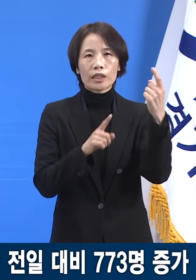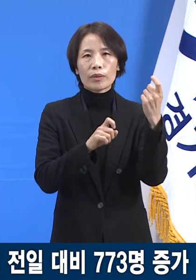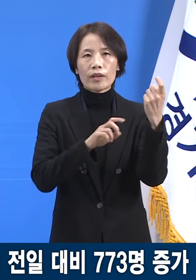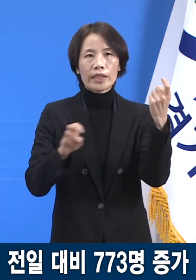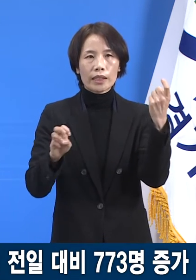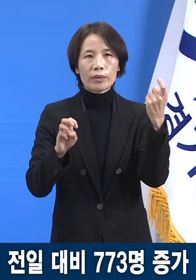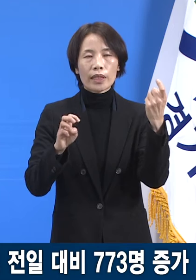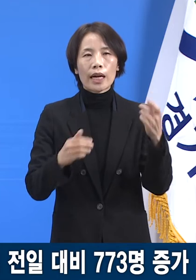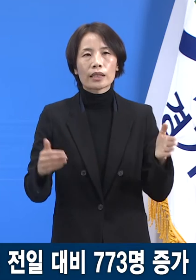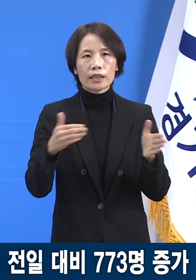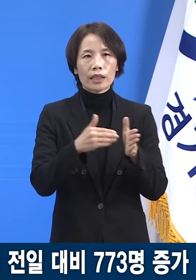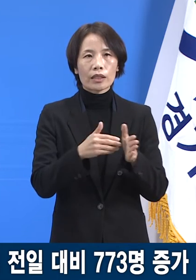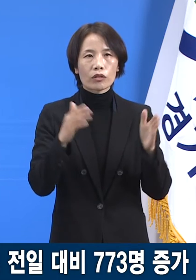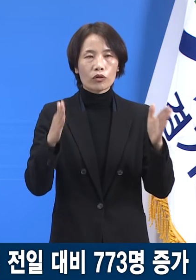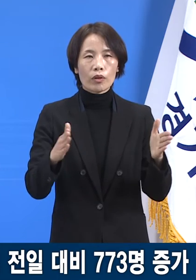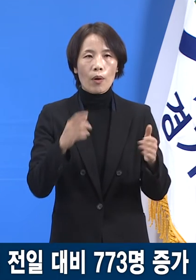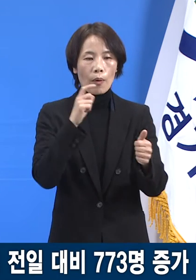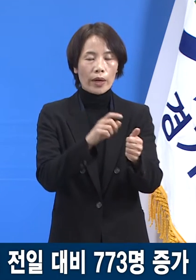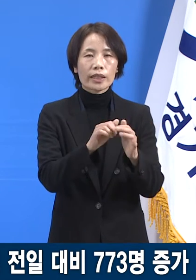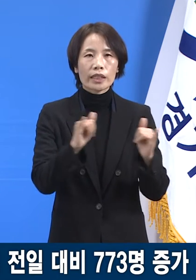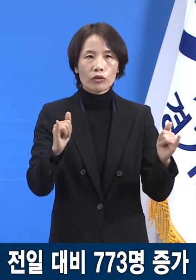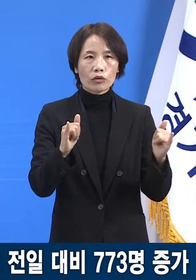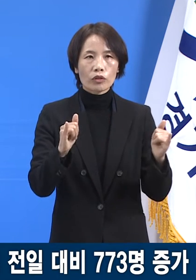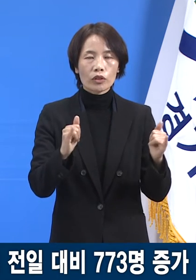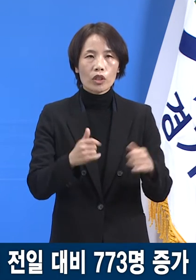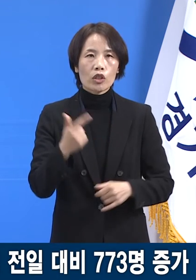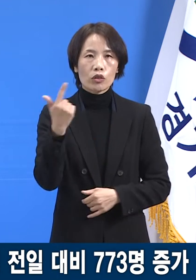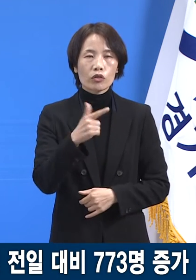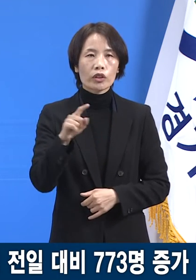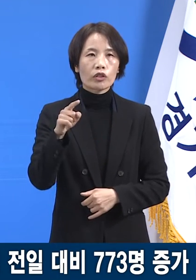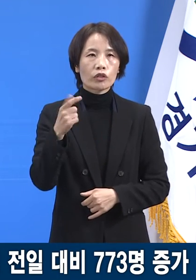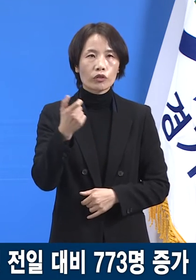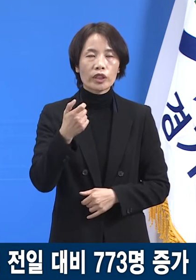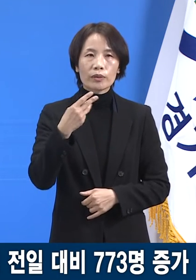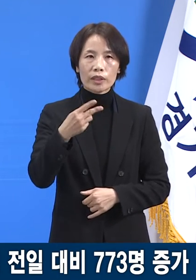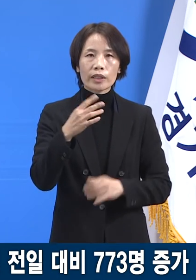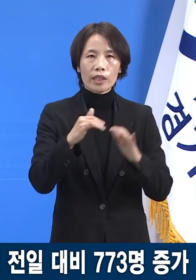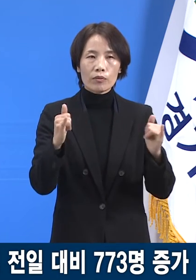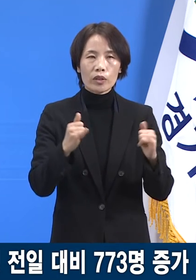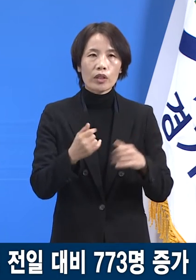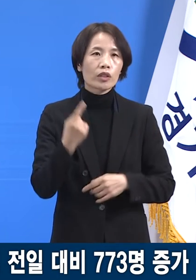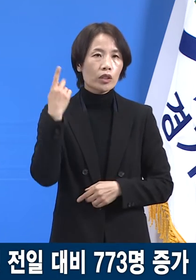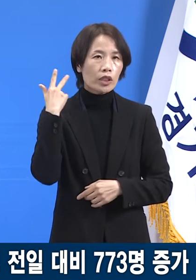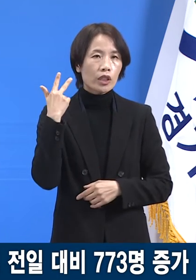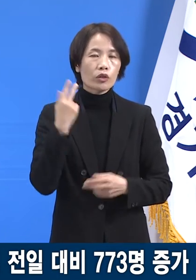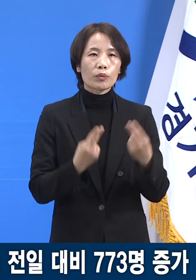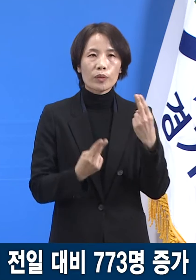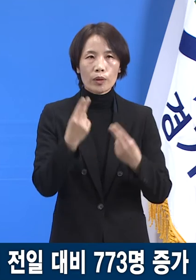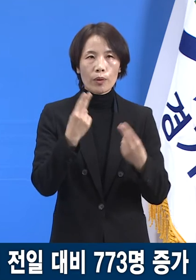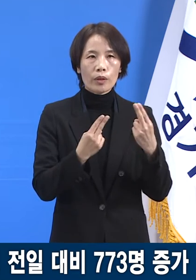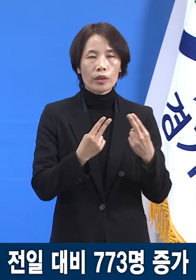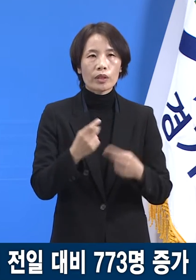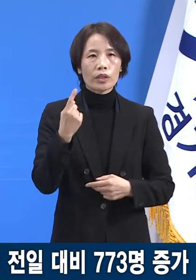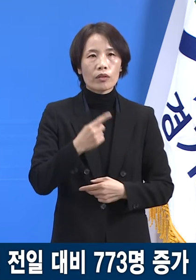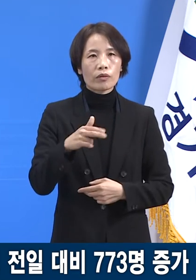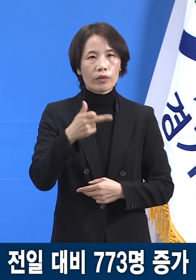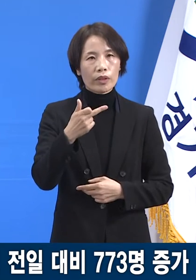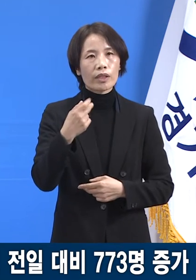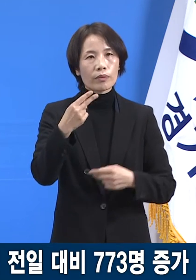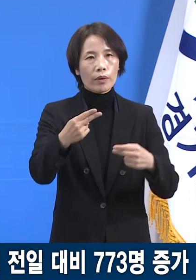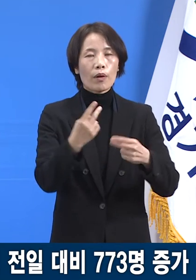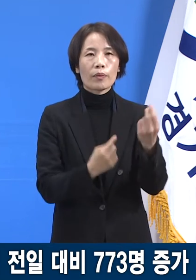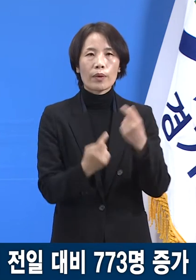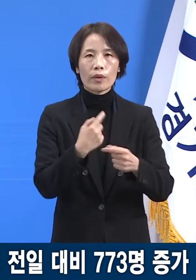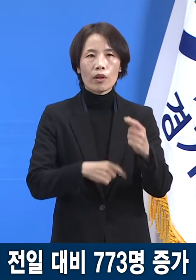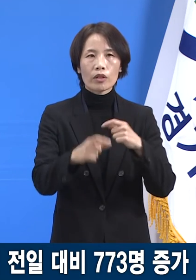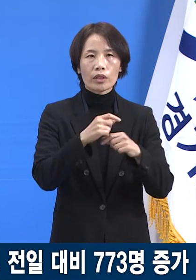20일까지 한 주간 발생한 도내 확진자 수는 6,026명으로 전주 대비 1,027명 증가했으며 일 평균